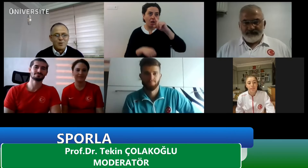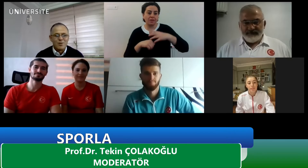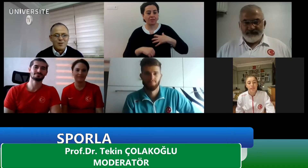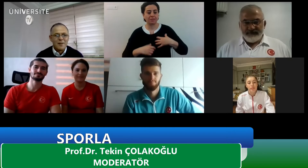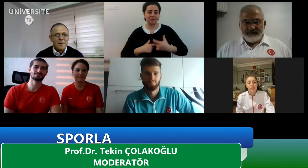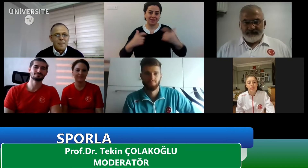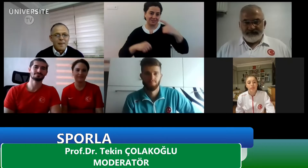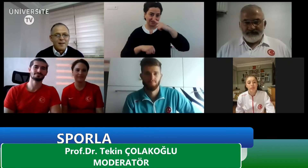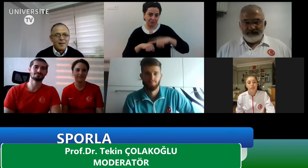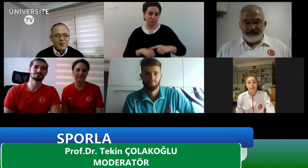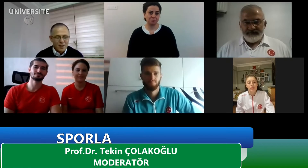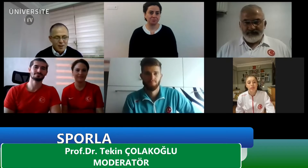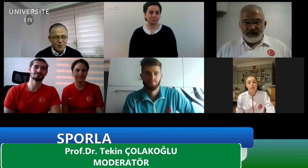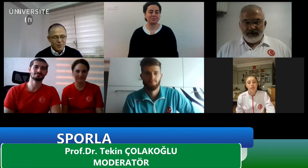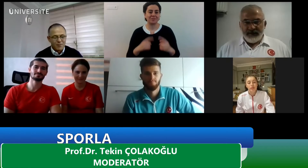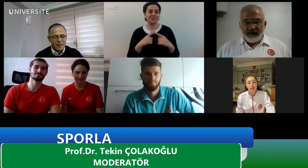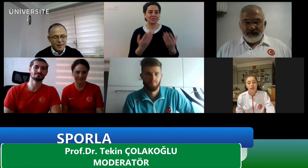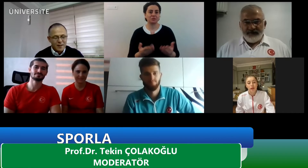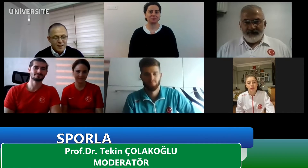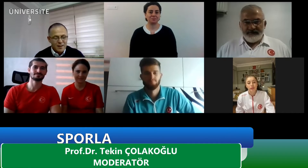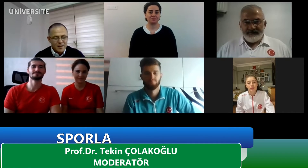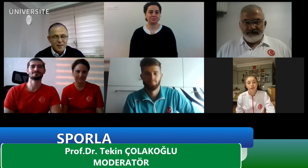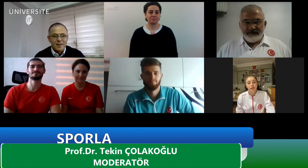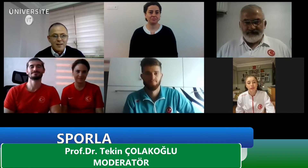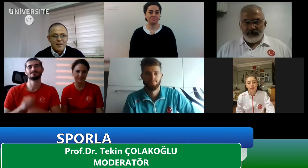umut ediyoruz. Teşekkür ediyorum.